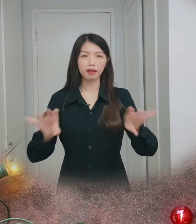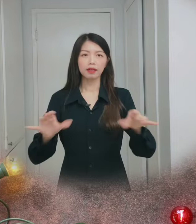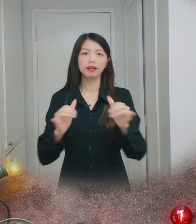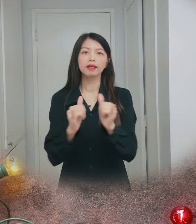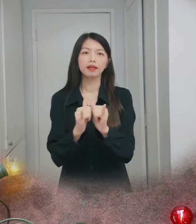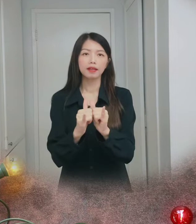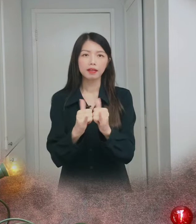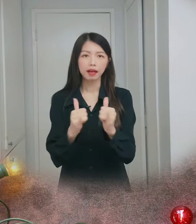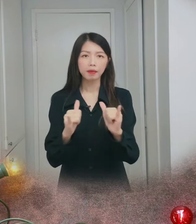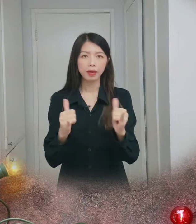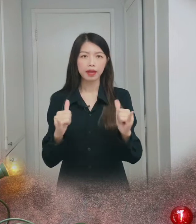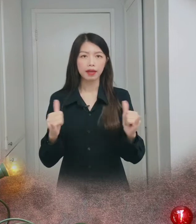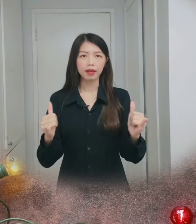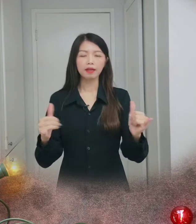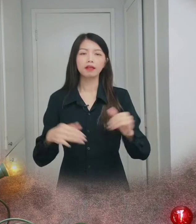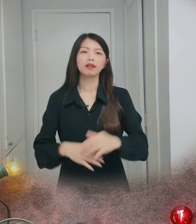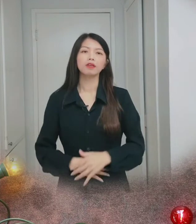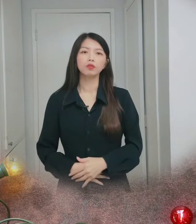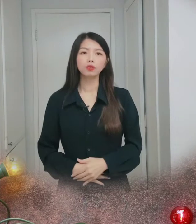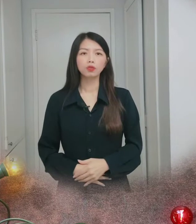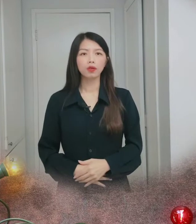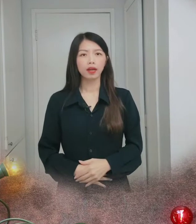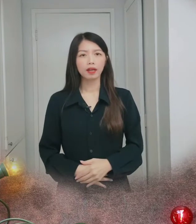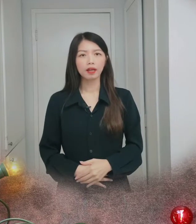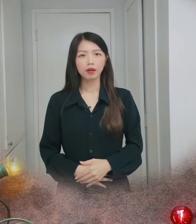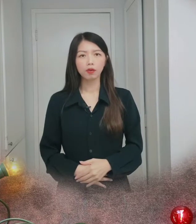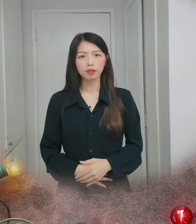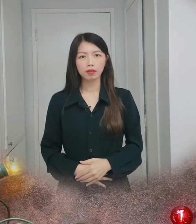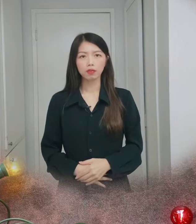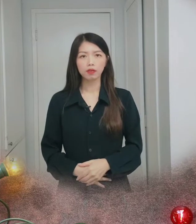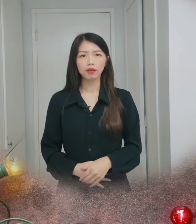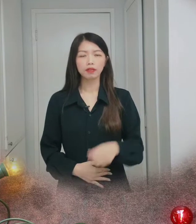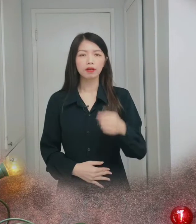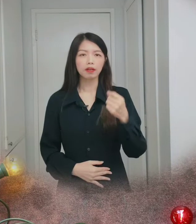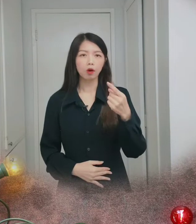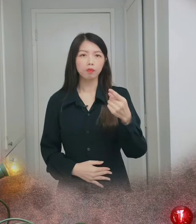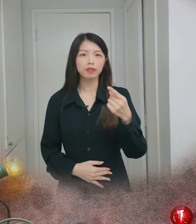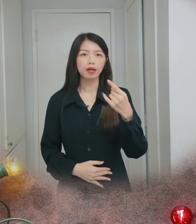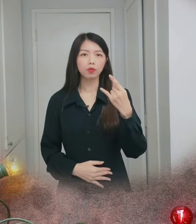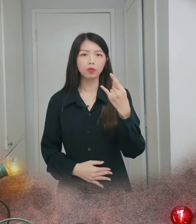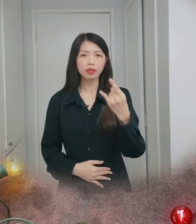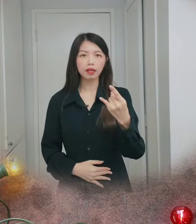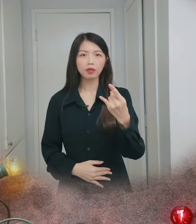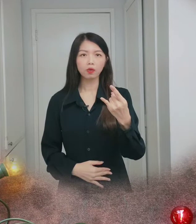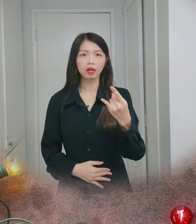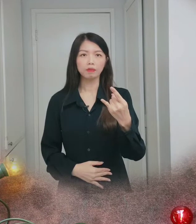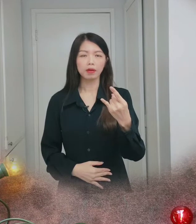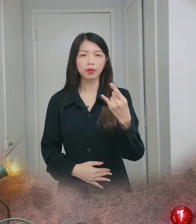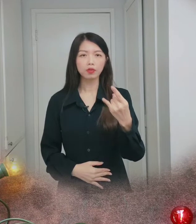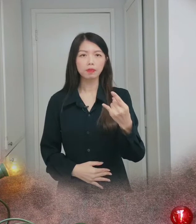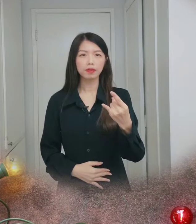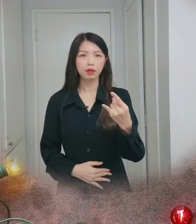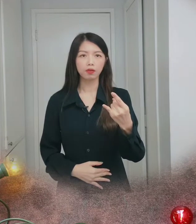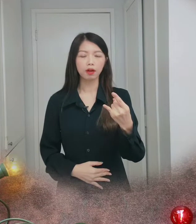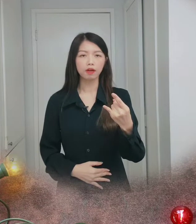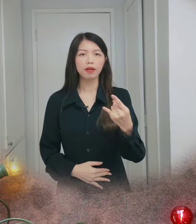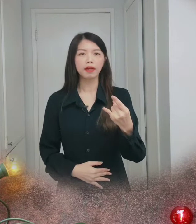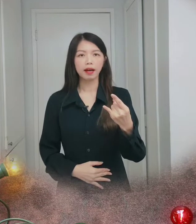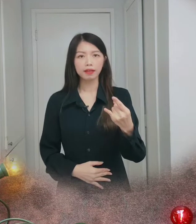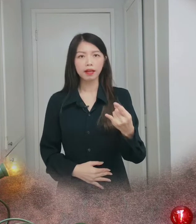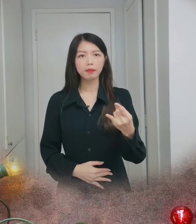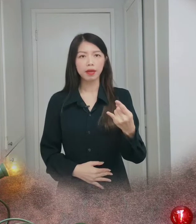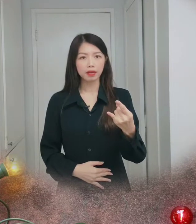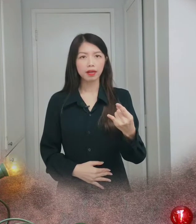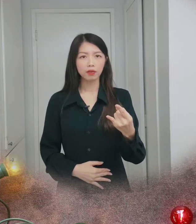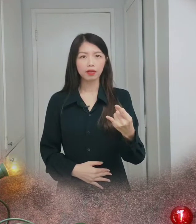각 사람에게. 누구누구에게라고 한 뜻의 수어는 검지하고 새끼손가락만 펴주시면 되고요.